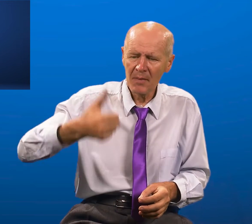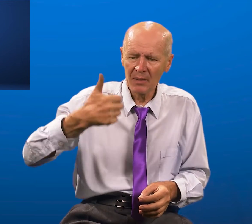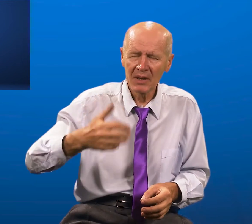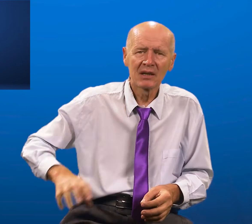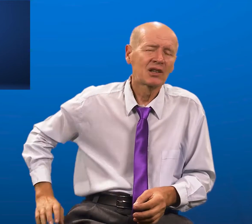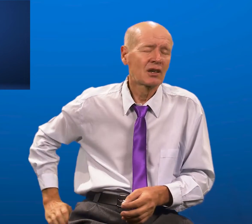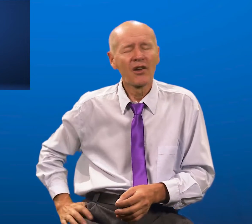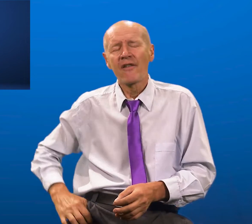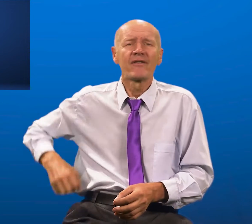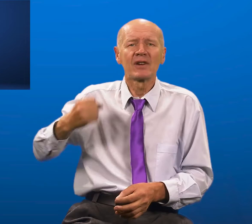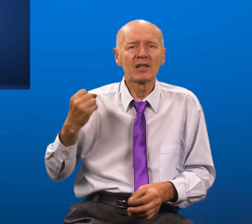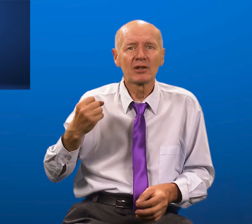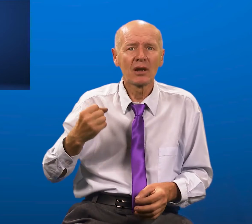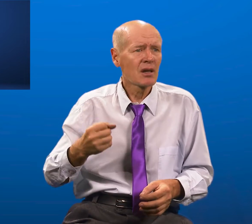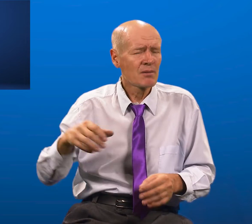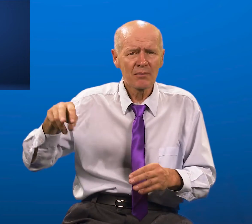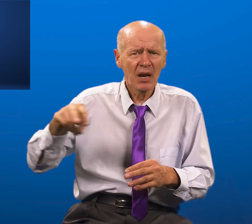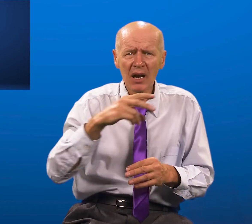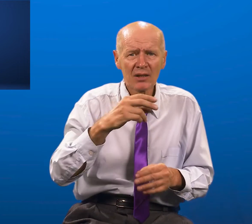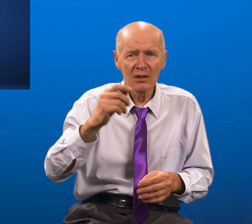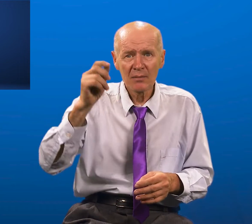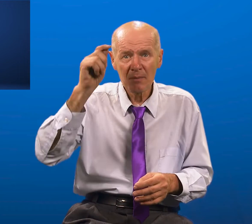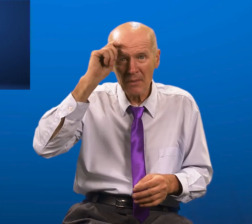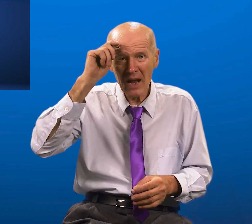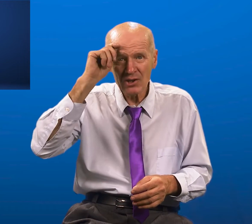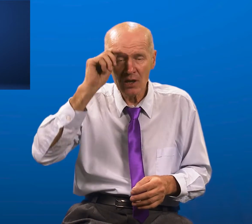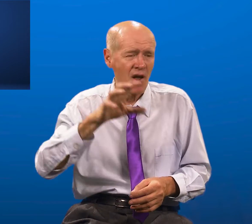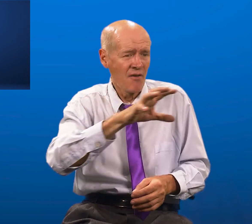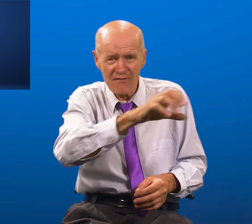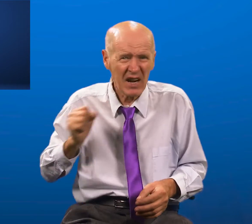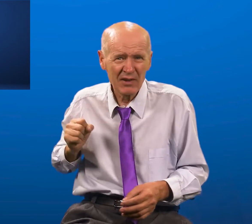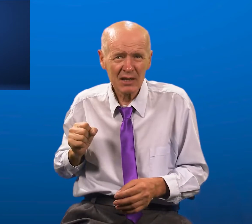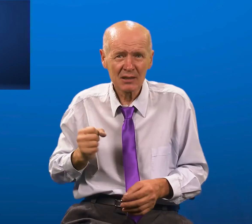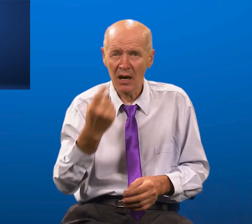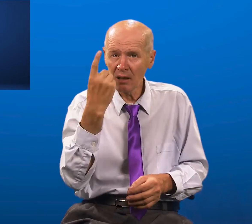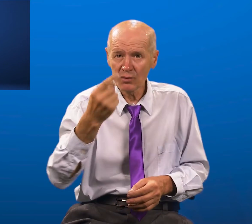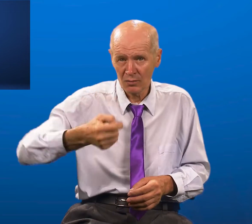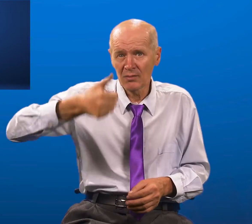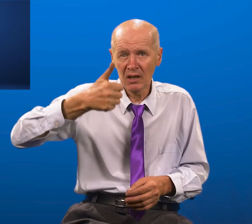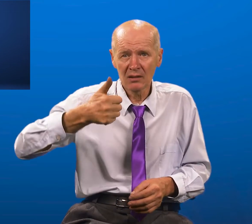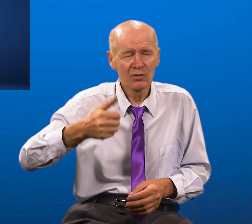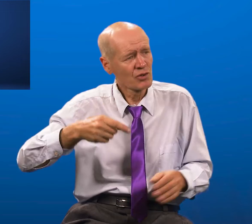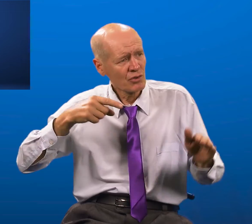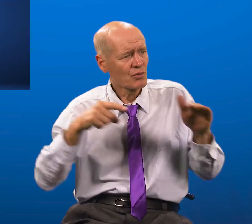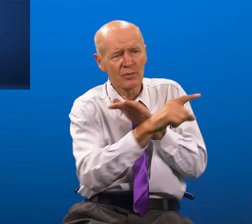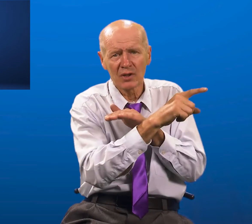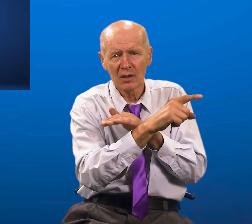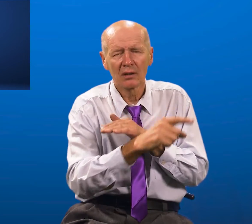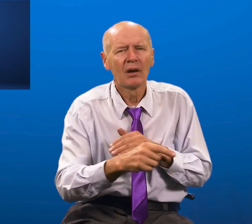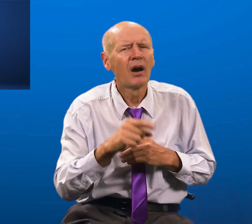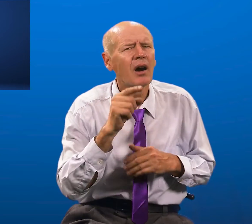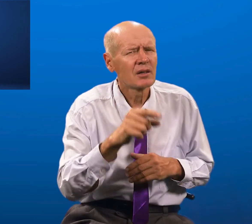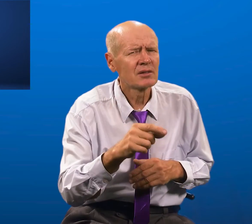из кармана, то проходящий мальчик выхватил одну монетку и убежал. Прохожий спрашивает, ты